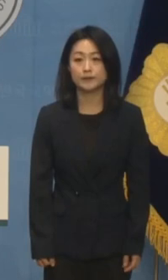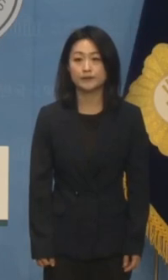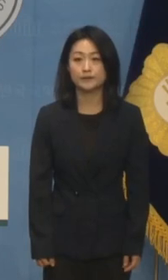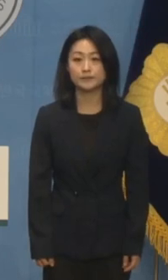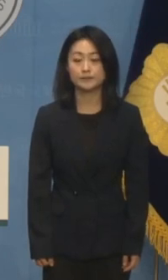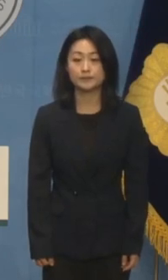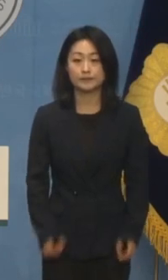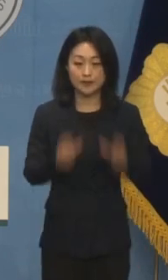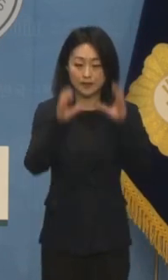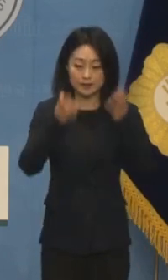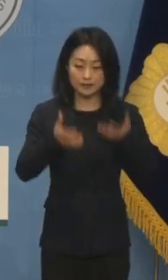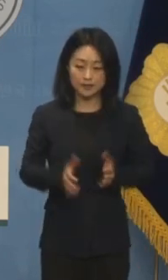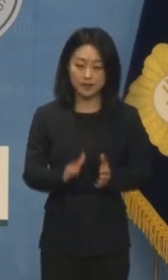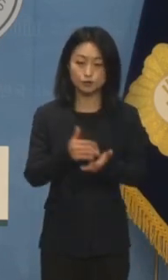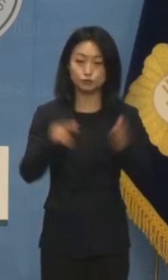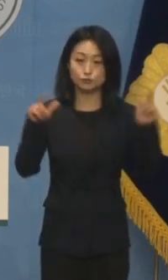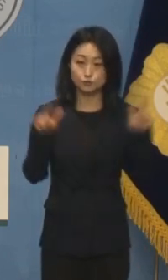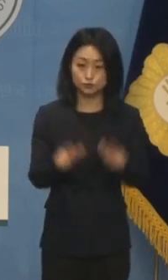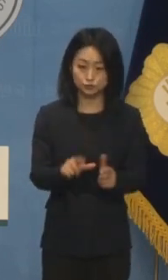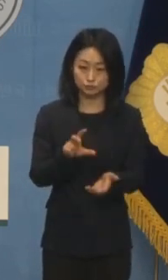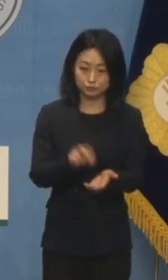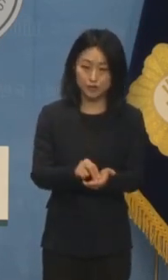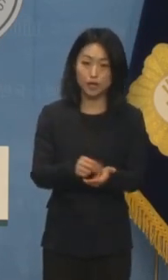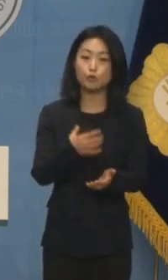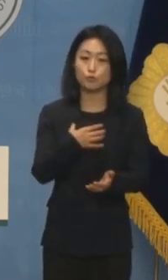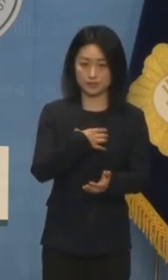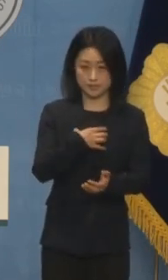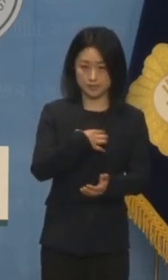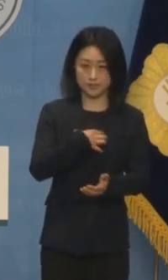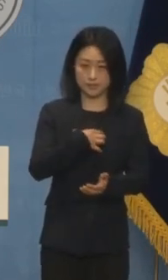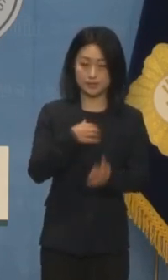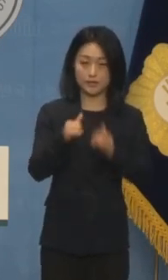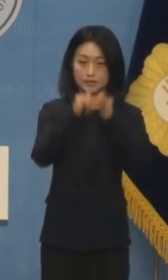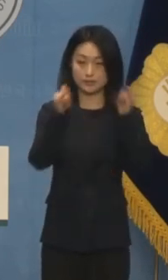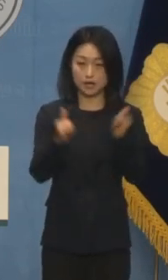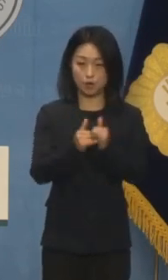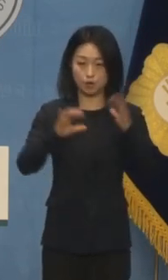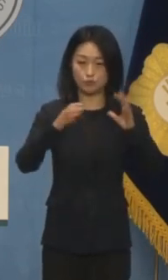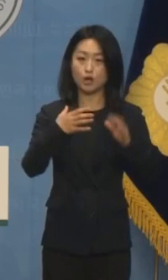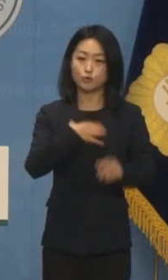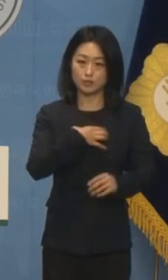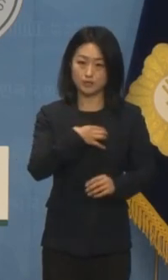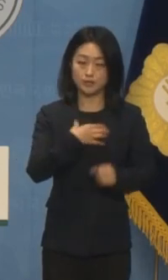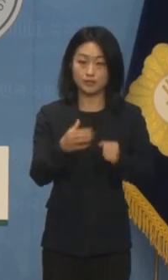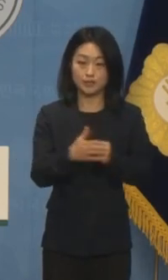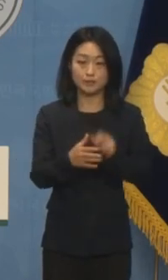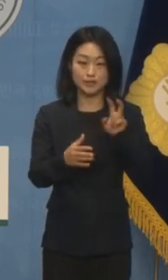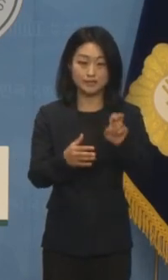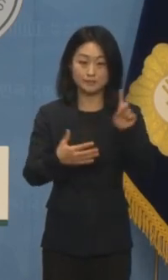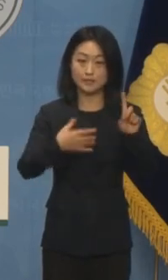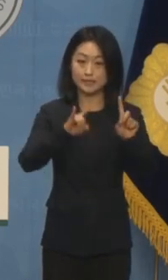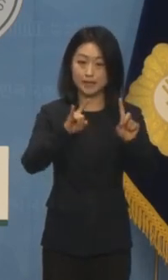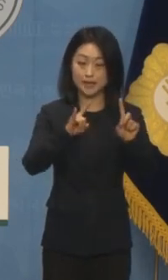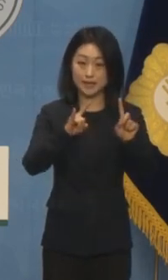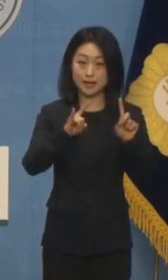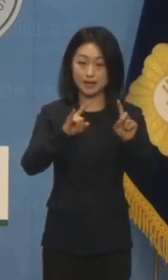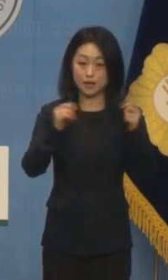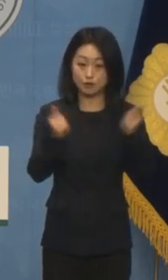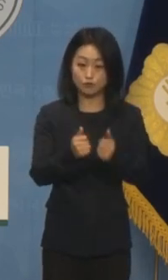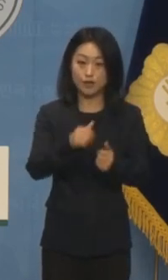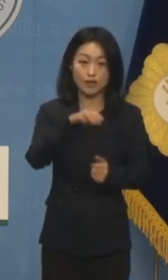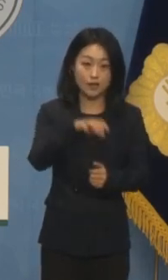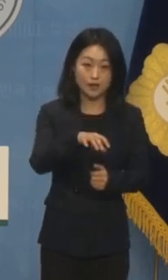이에 초저출생으로 인한 국가적 사회적 위기를 극복하기 위해 지난 제21대 국회에서 여야 그리고